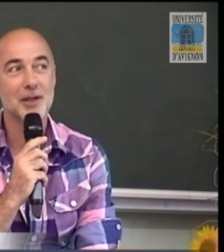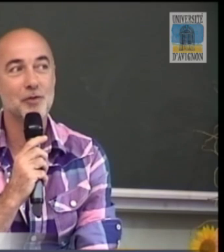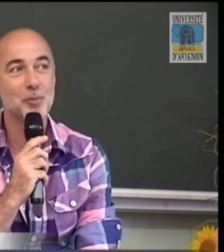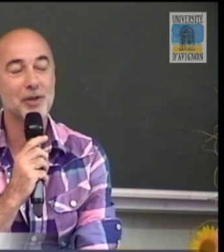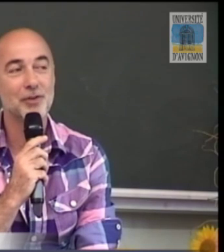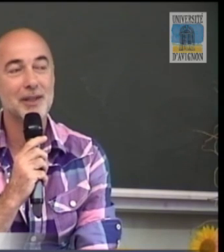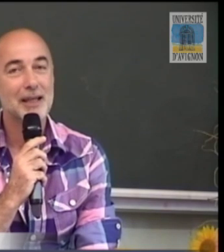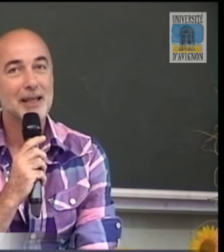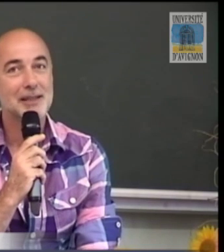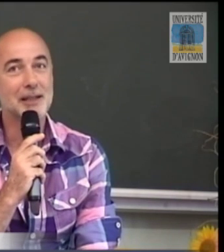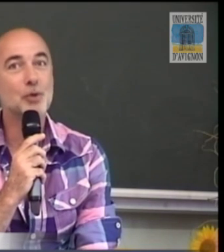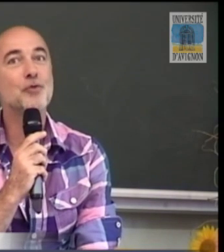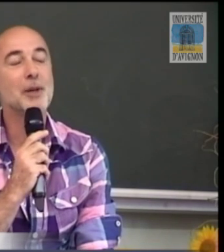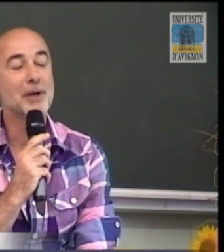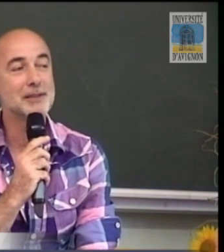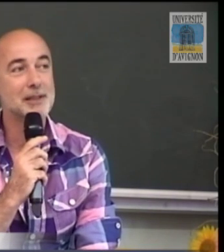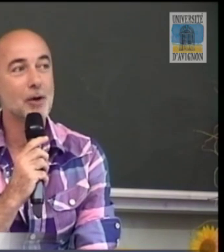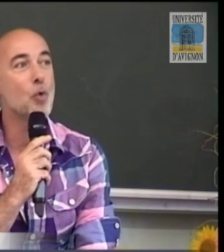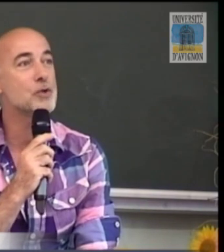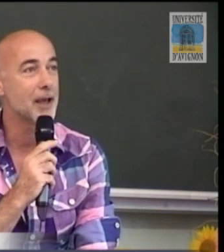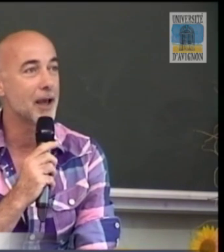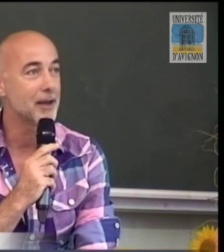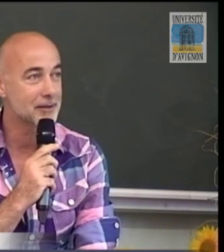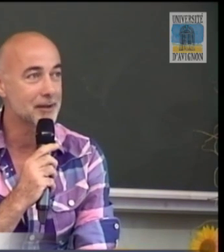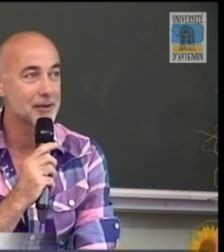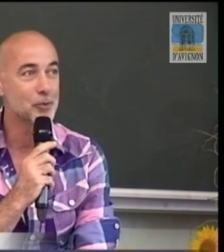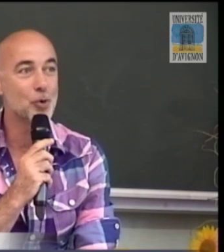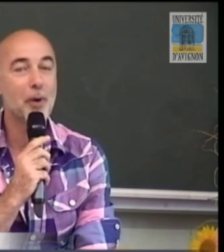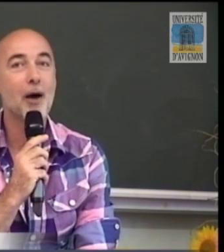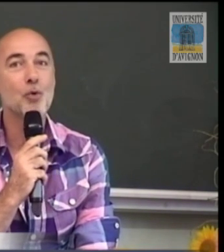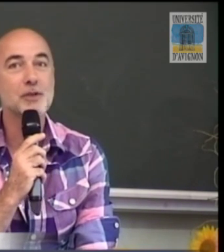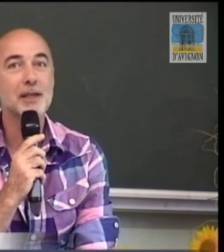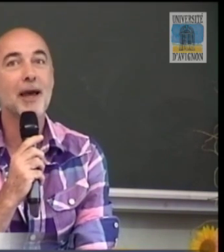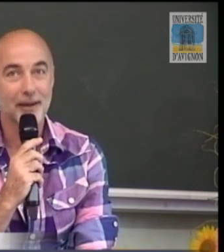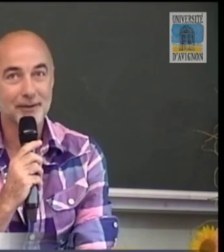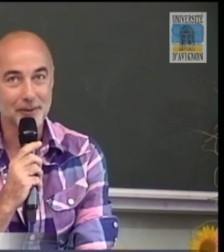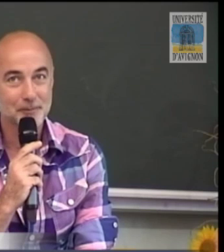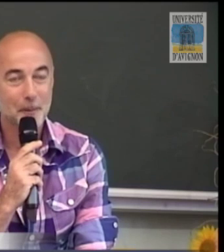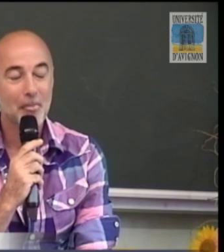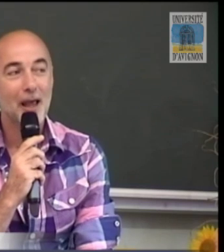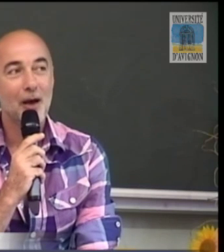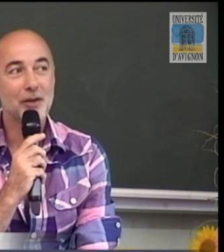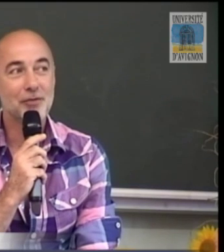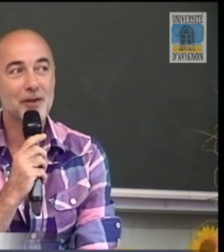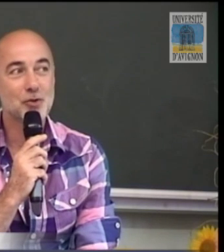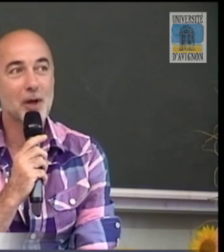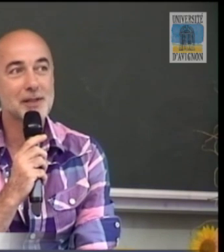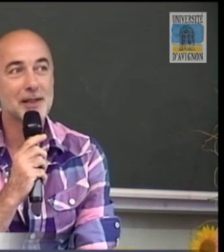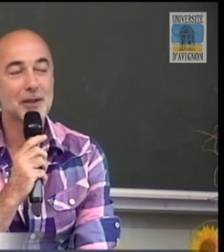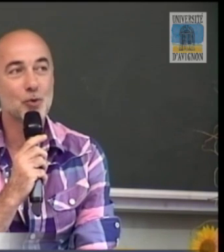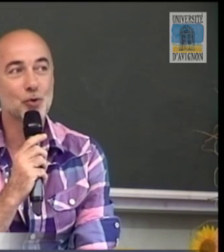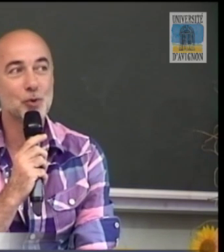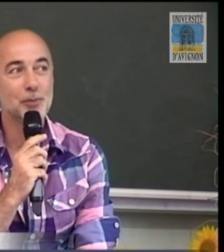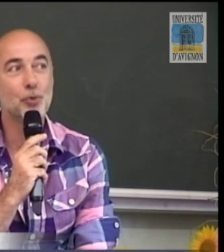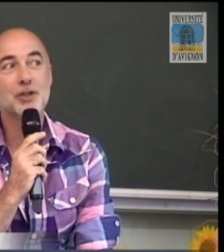affirmer cette vie privée, s'il ne voulait pas dire « oser être » ou « ne pas oser être ». En effet, je crois que